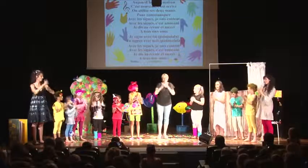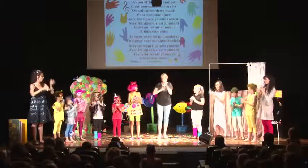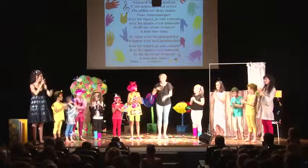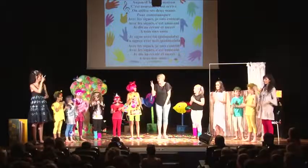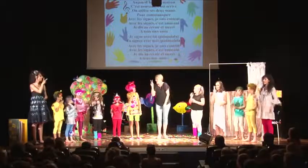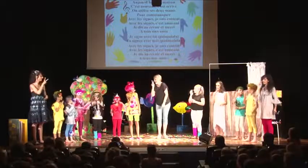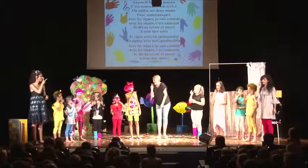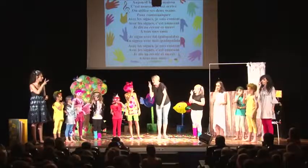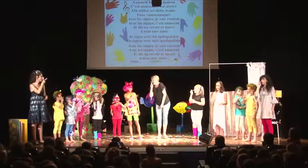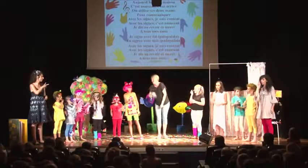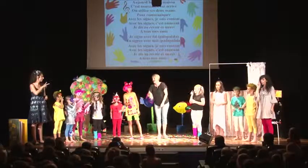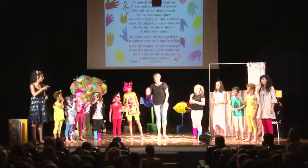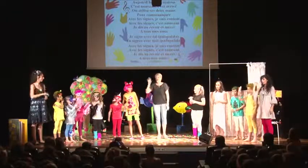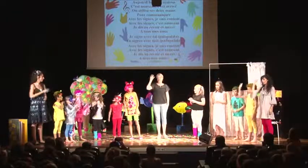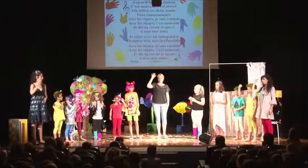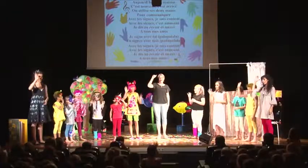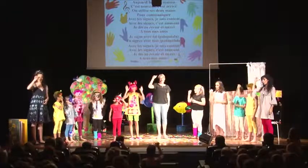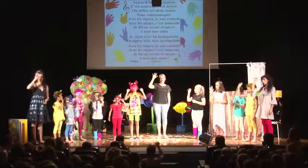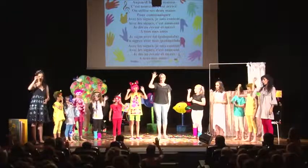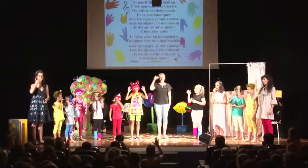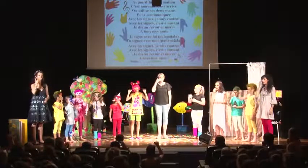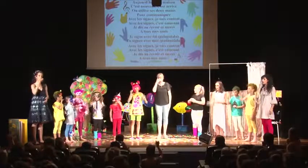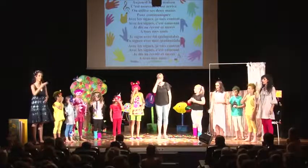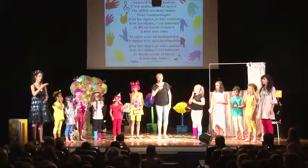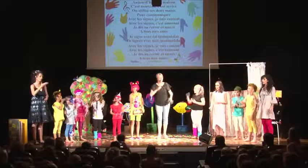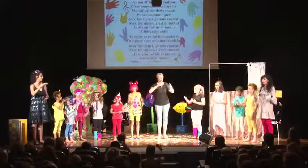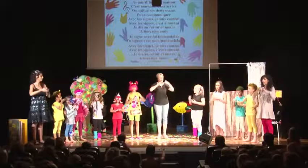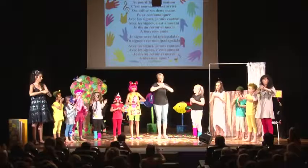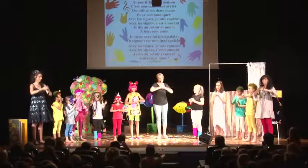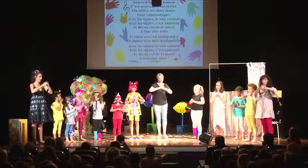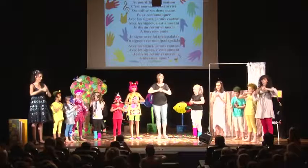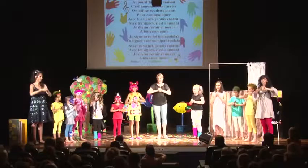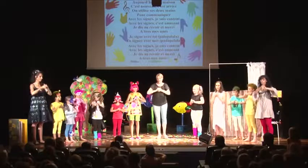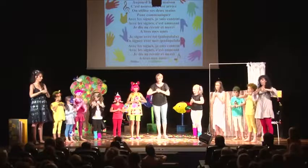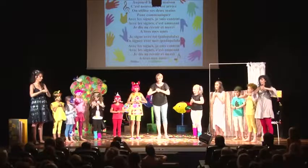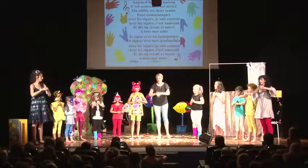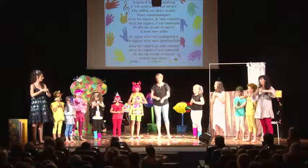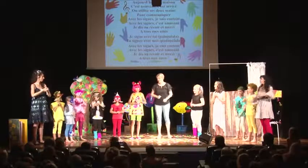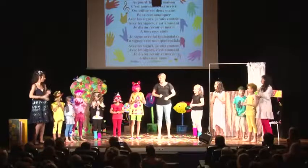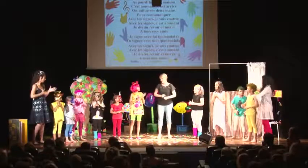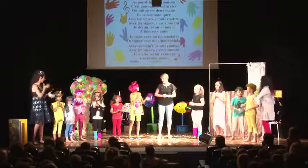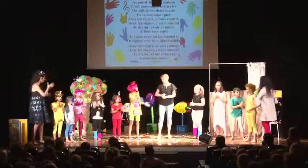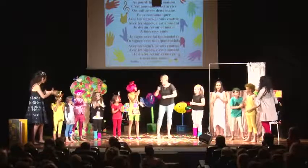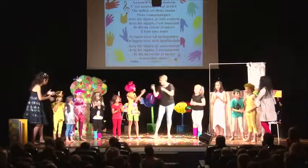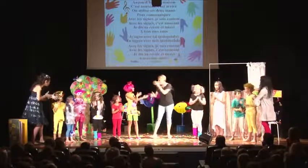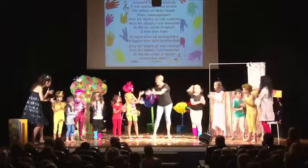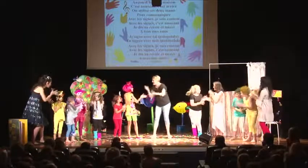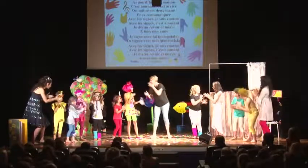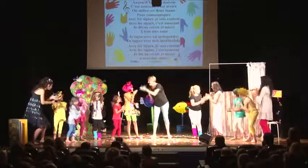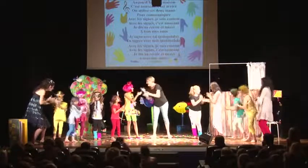les signes, c'est amusant. Je dis au revoir et merci à tous mes amis. Je signe avec